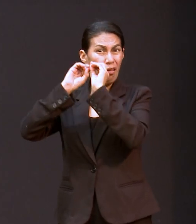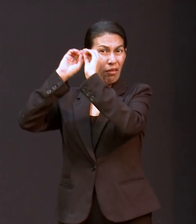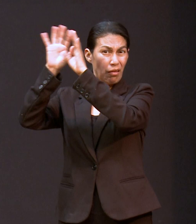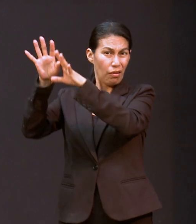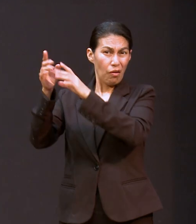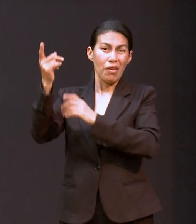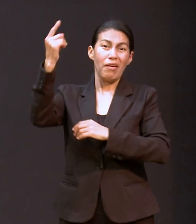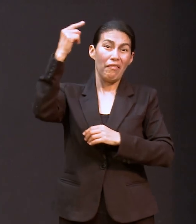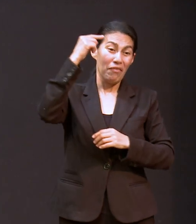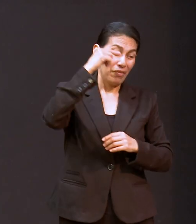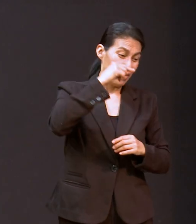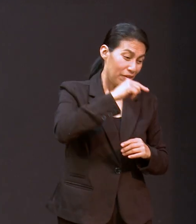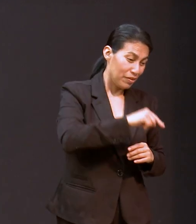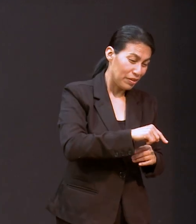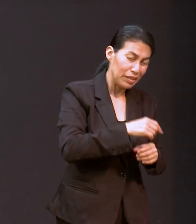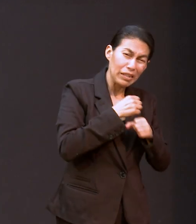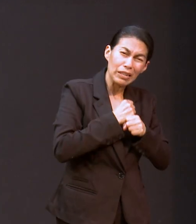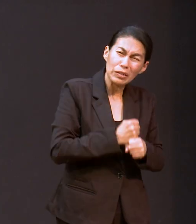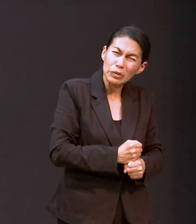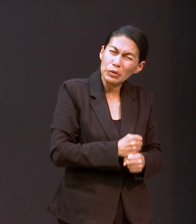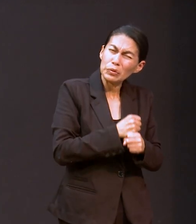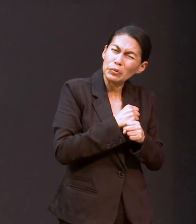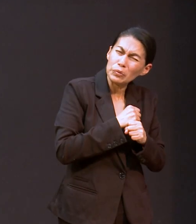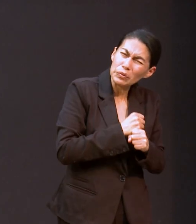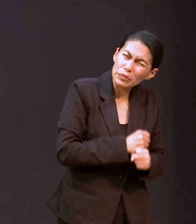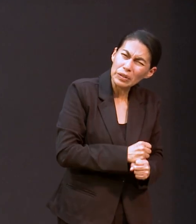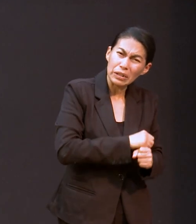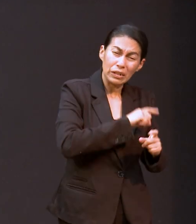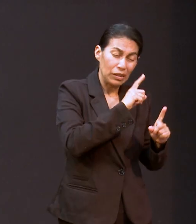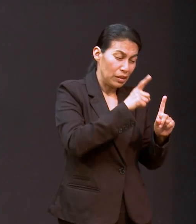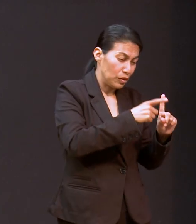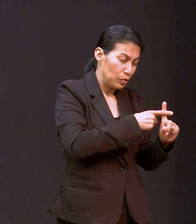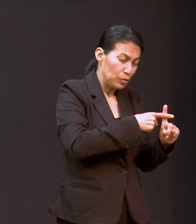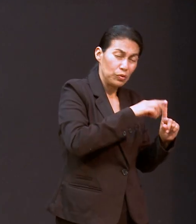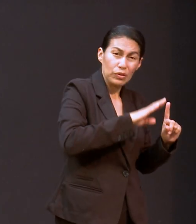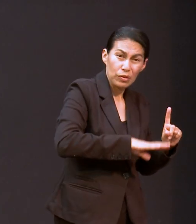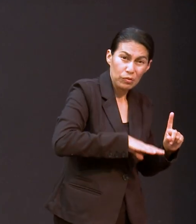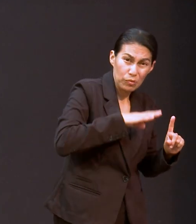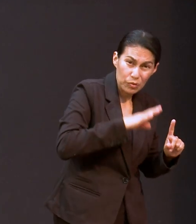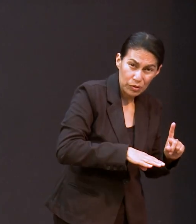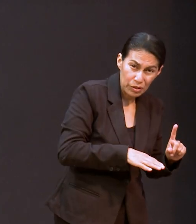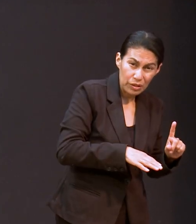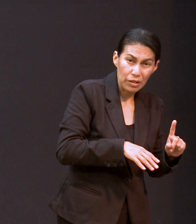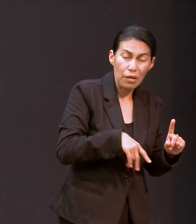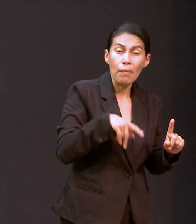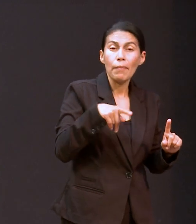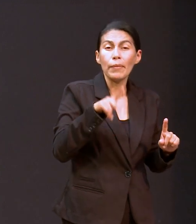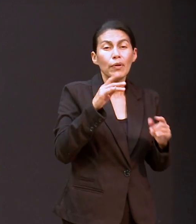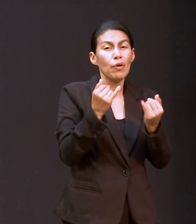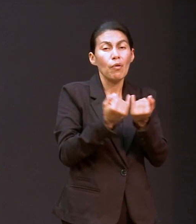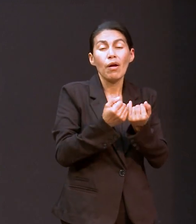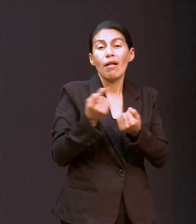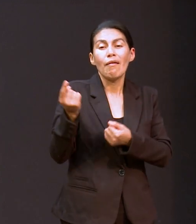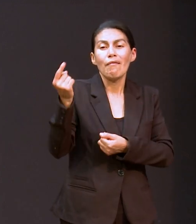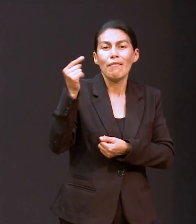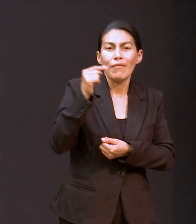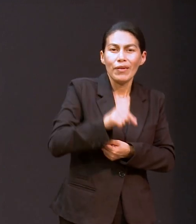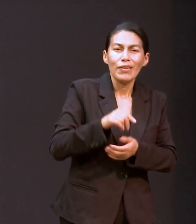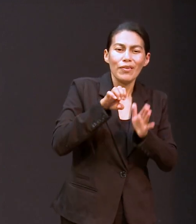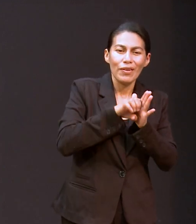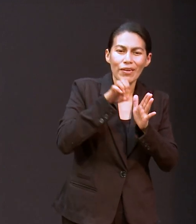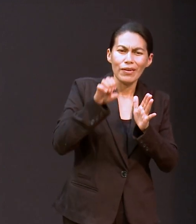enseñarte a ti lo que es amor pero no Solo lo de la cruz sino para enseñarte que él tenía una conexión con su padre